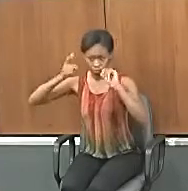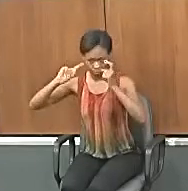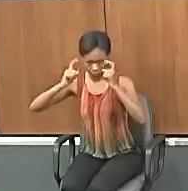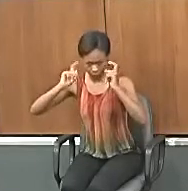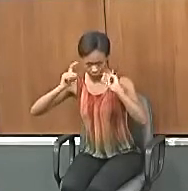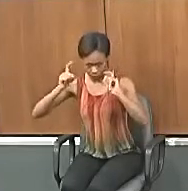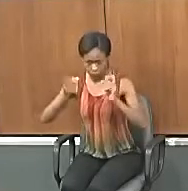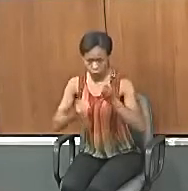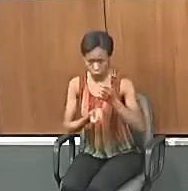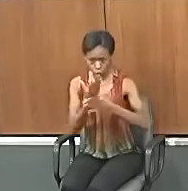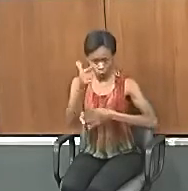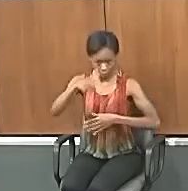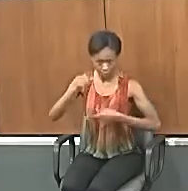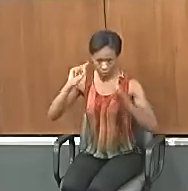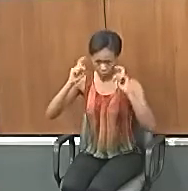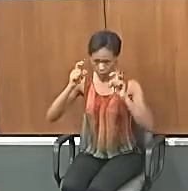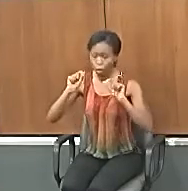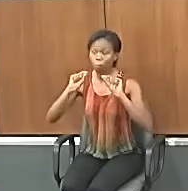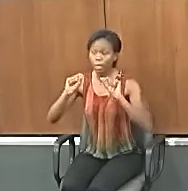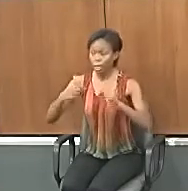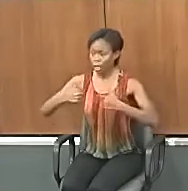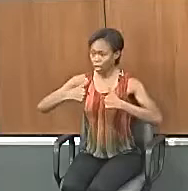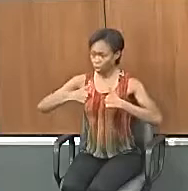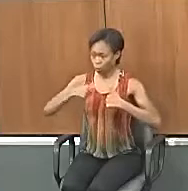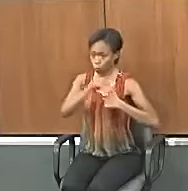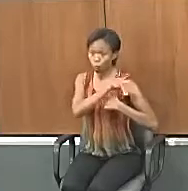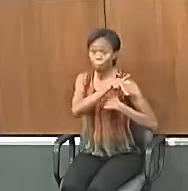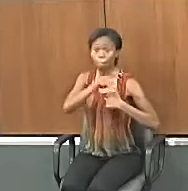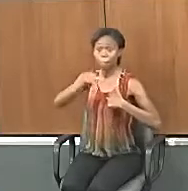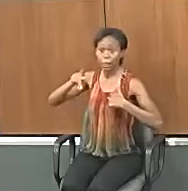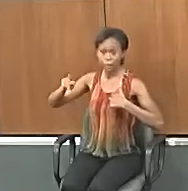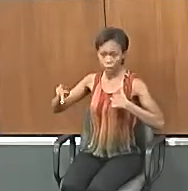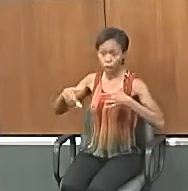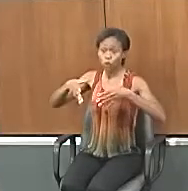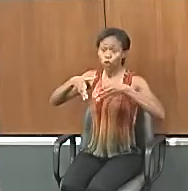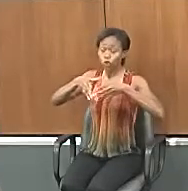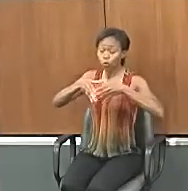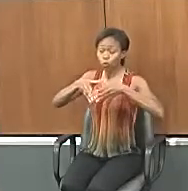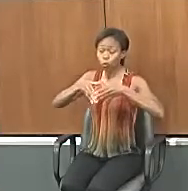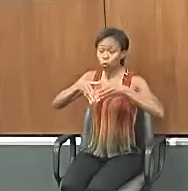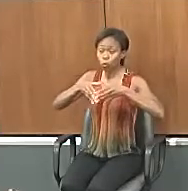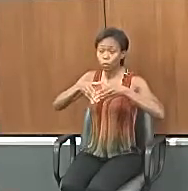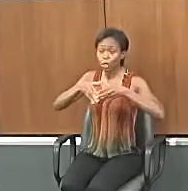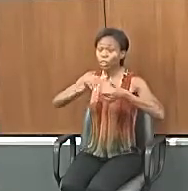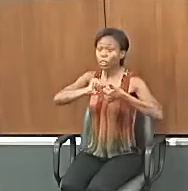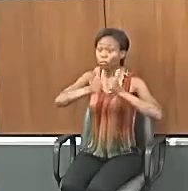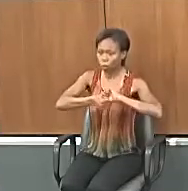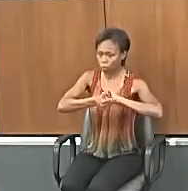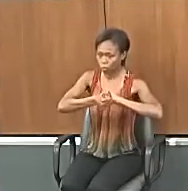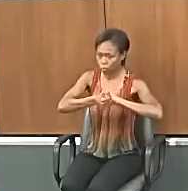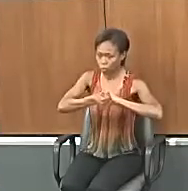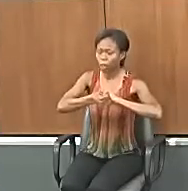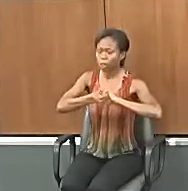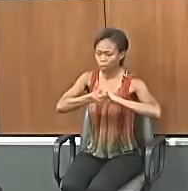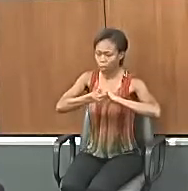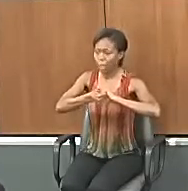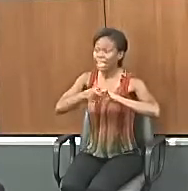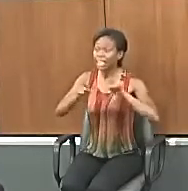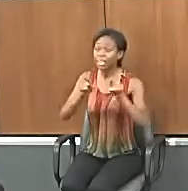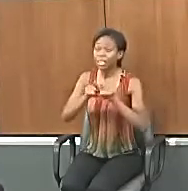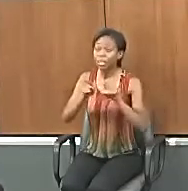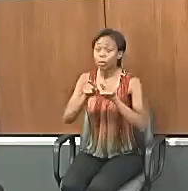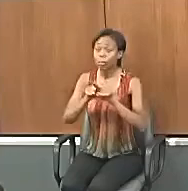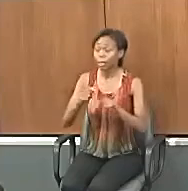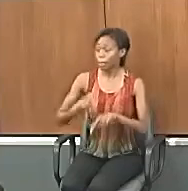para que na qualidade de presidente da comissão de esporte e membro efetivo da comissão